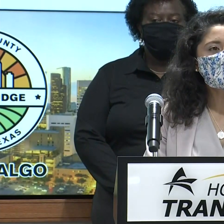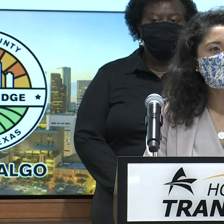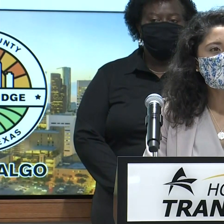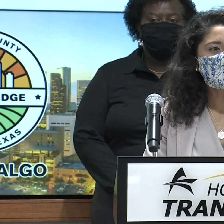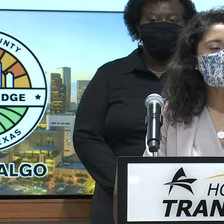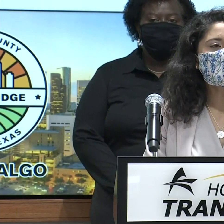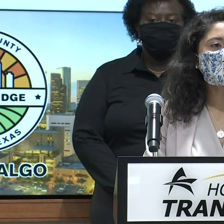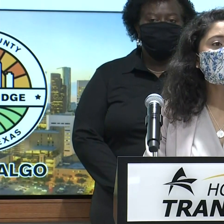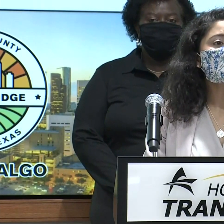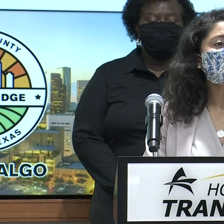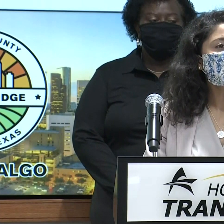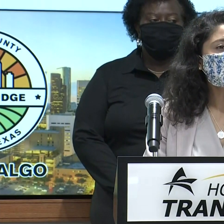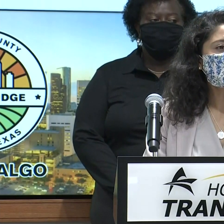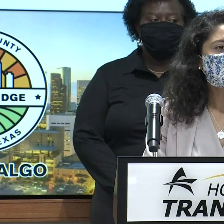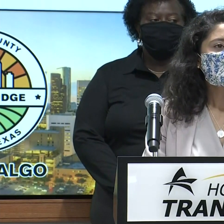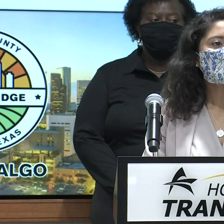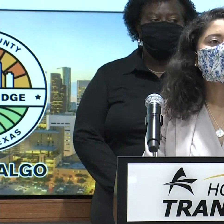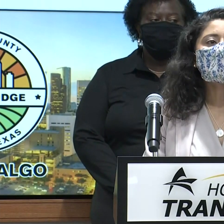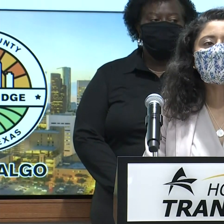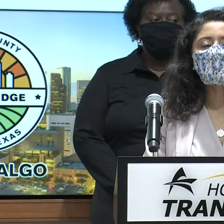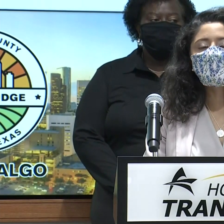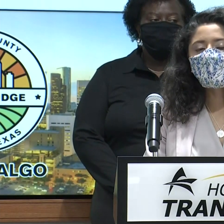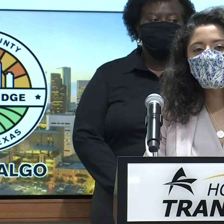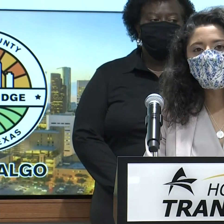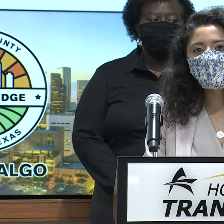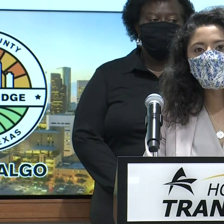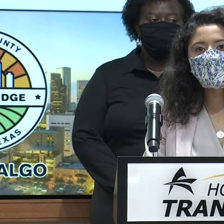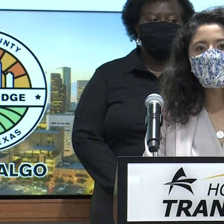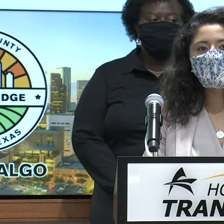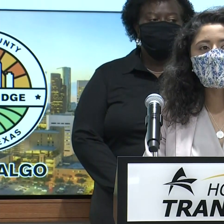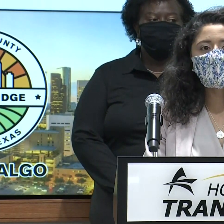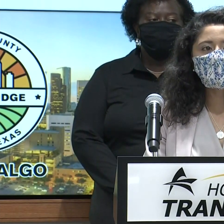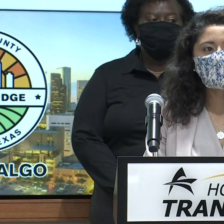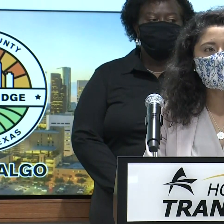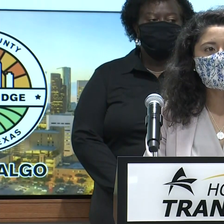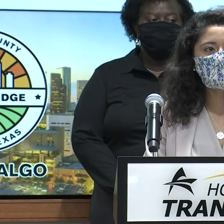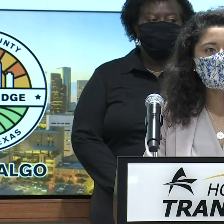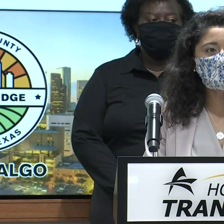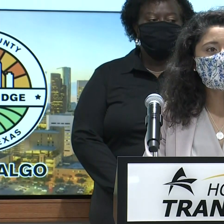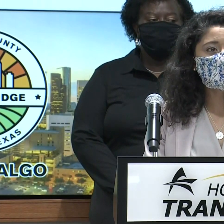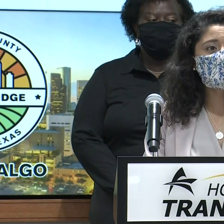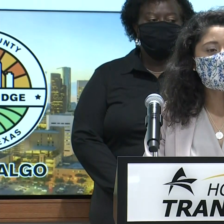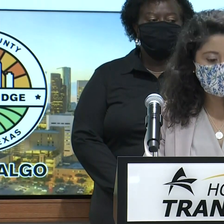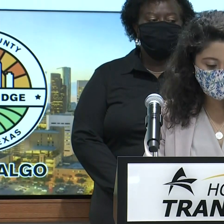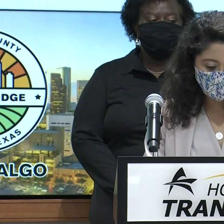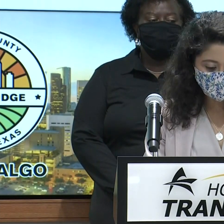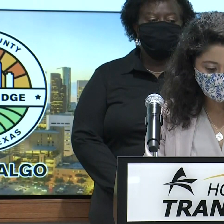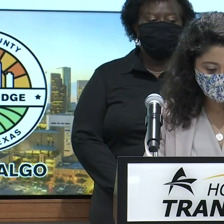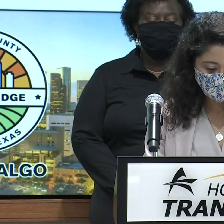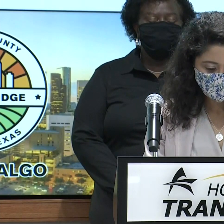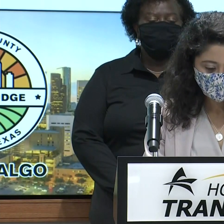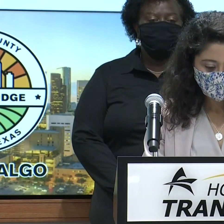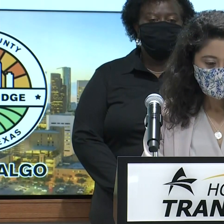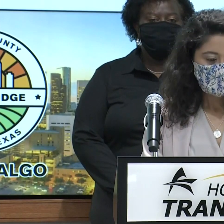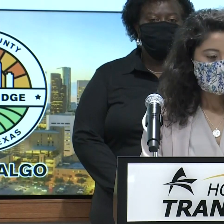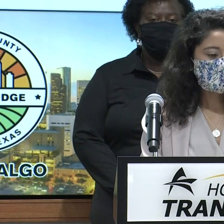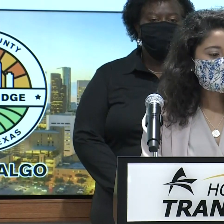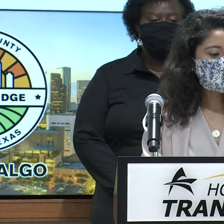ambiente limpio y que haya justicia y que toda la industria trabaje mano en mano con nosotros como buenos